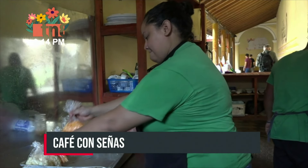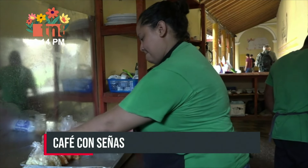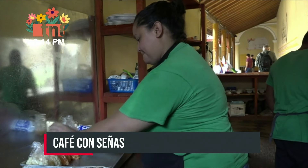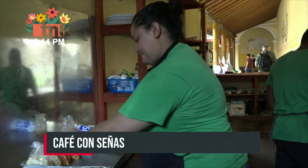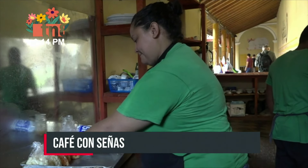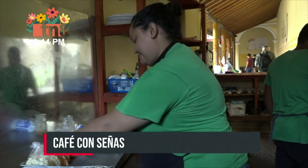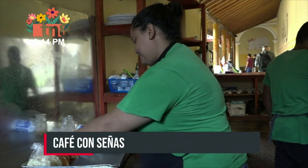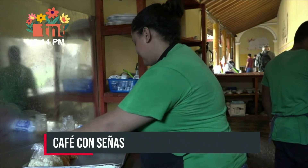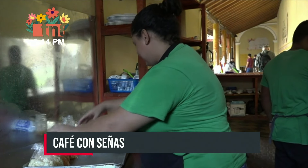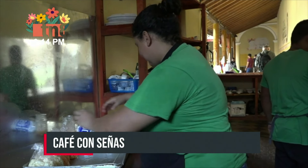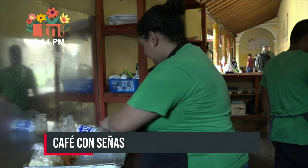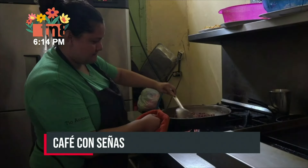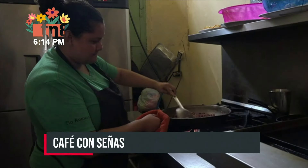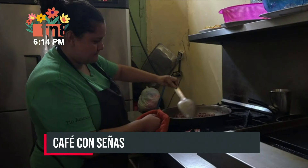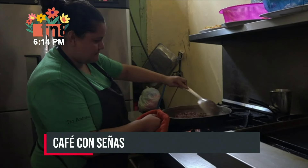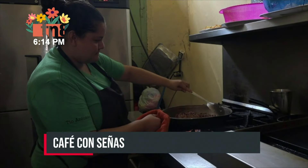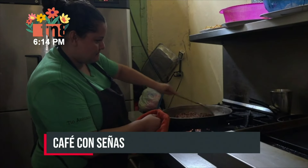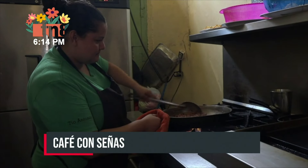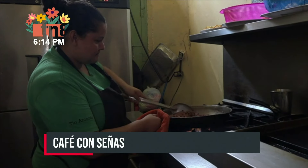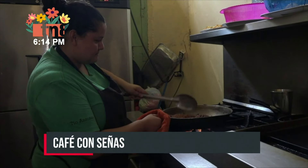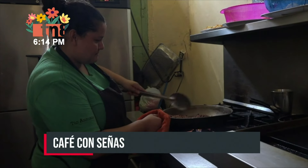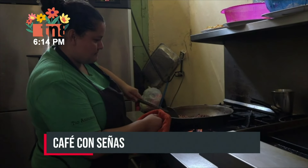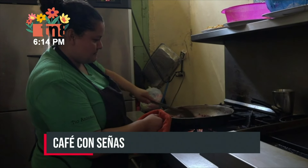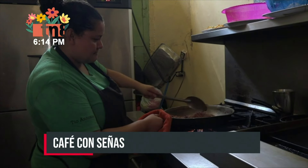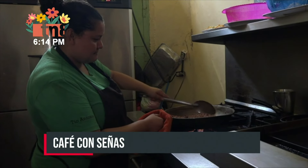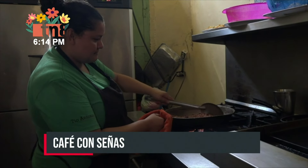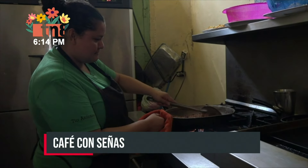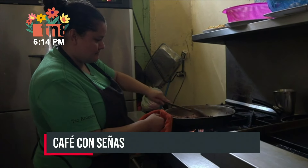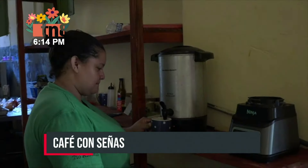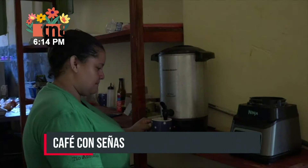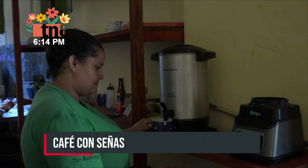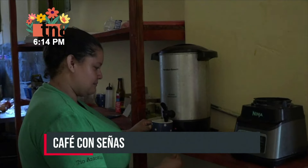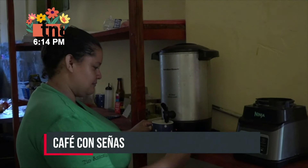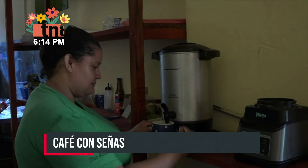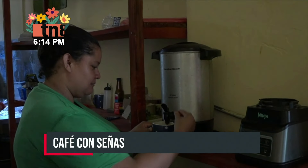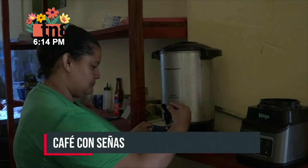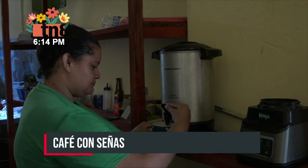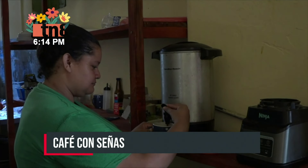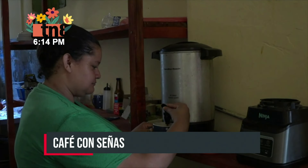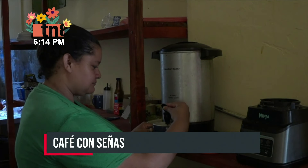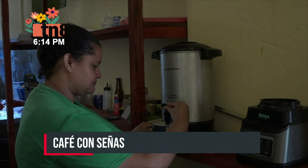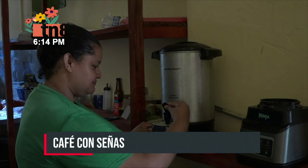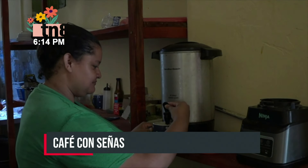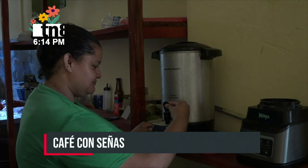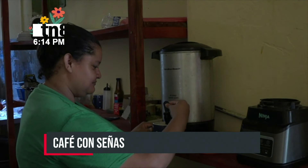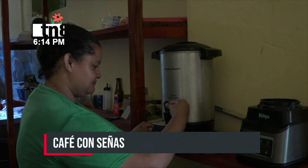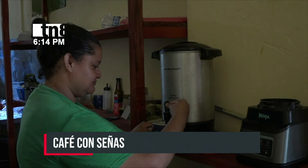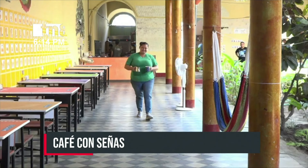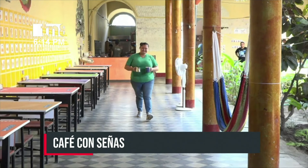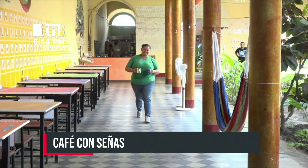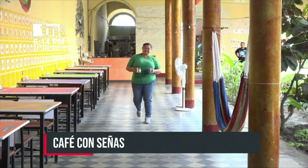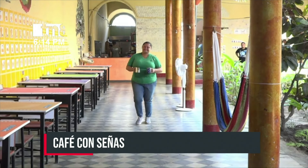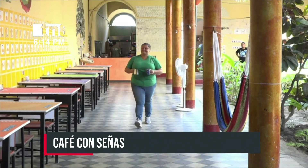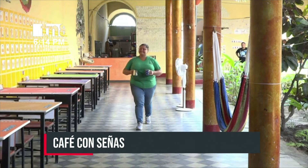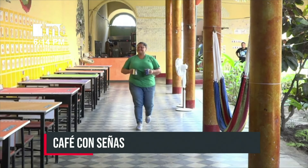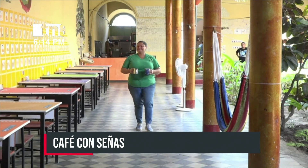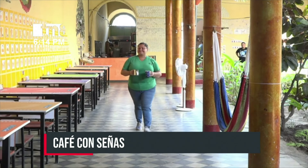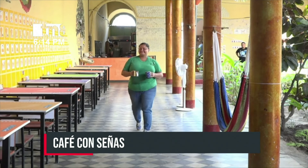Irma Urbina, una joven de 31 años que con mucho empeño y dedicación atiende a los comensales que visitan Café de las Sonrisas,